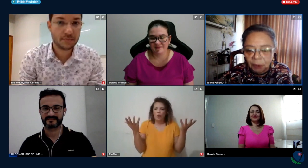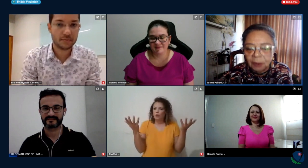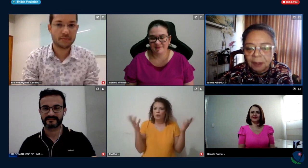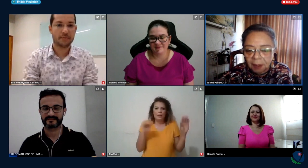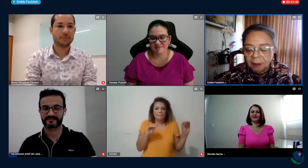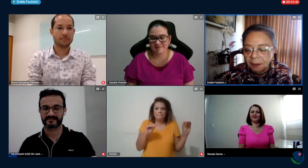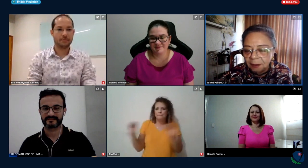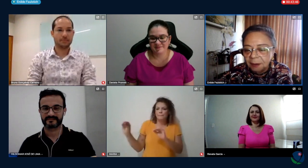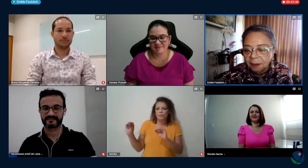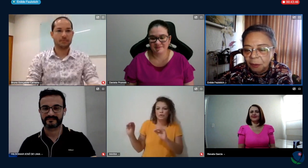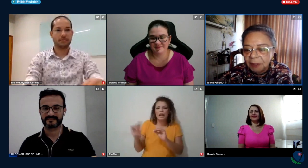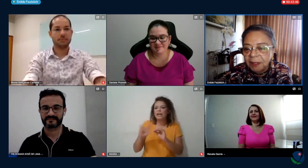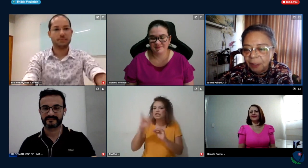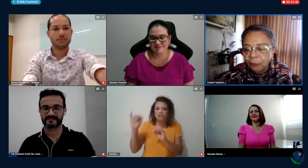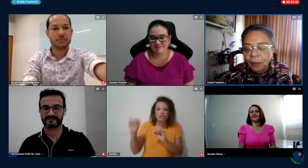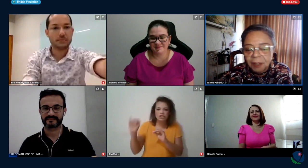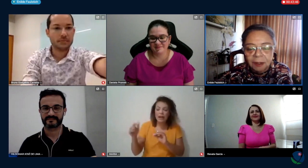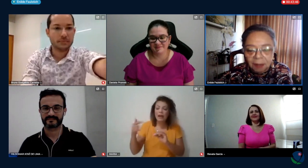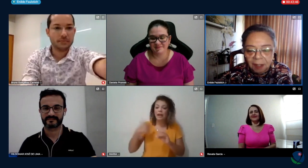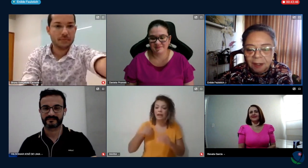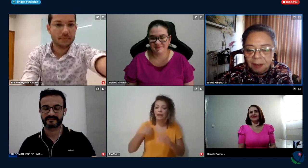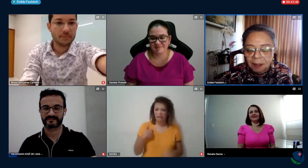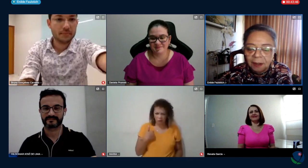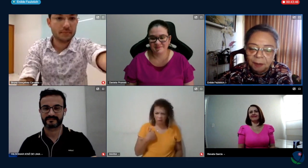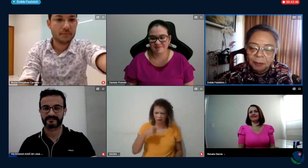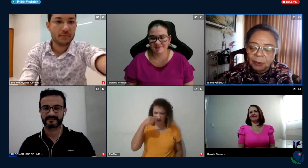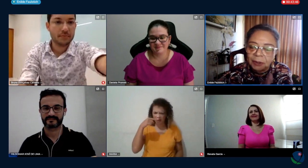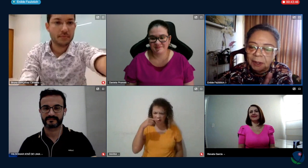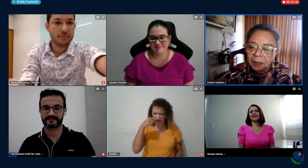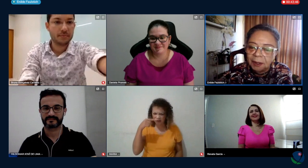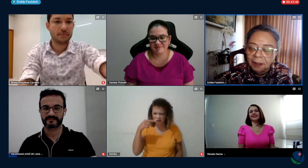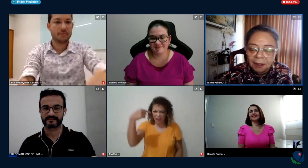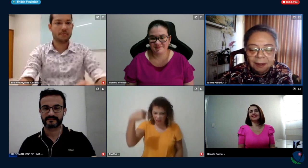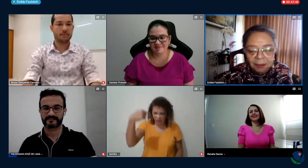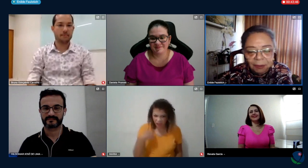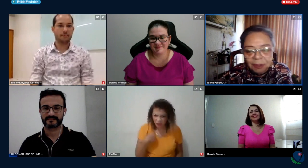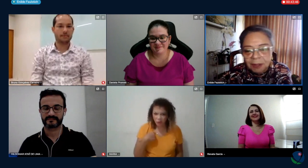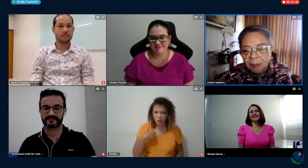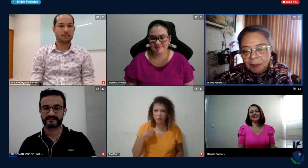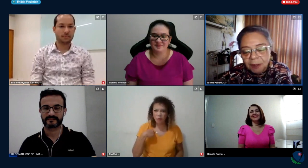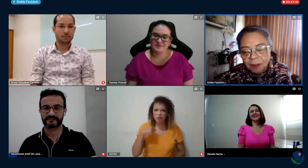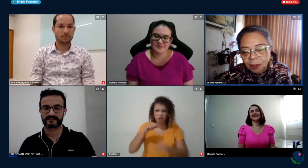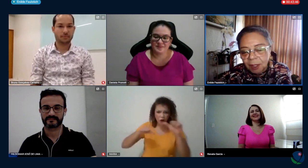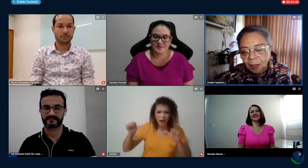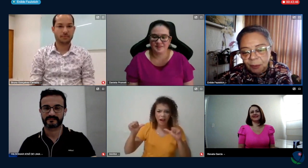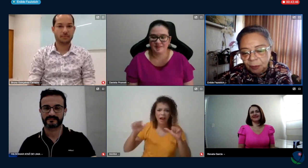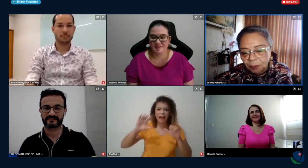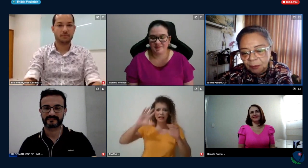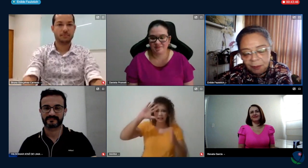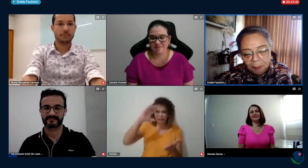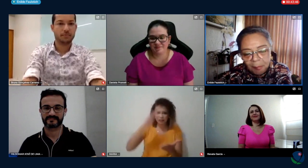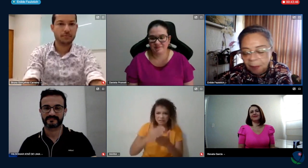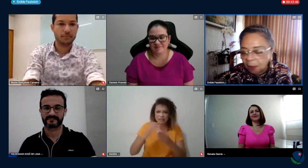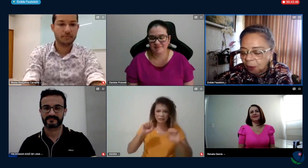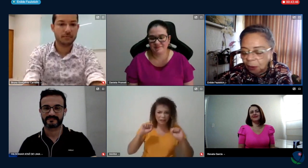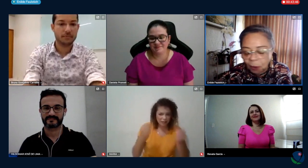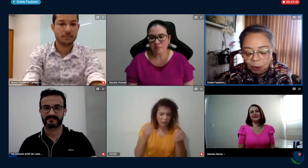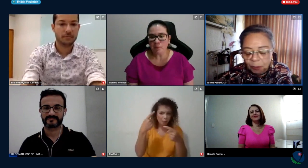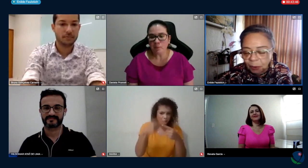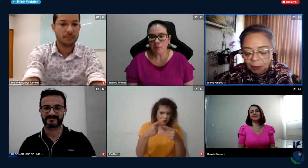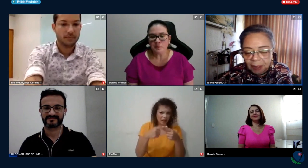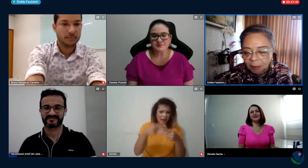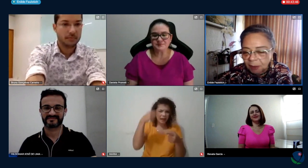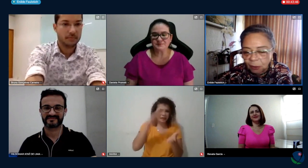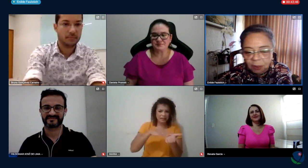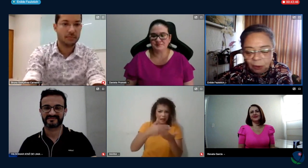cara, trocar uma defesa de tese porque os intérpretes estavam bem, que eu